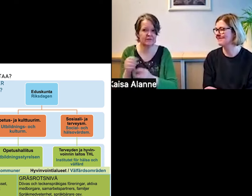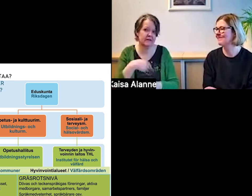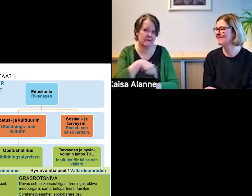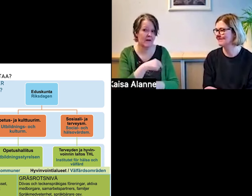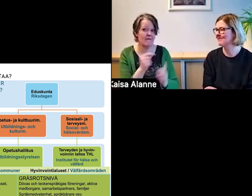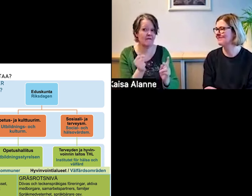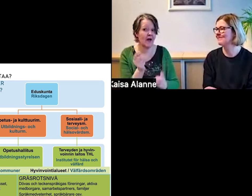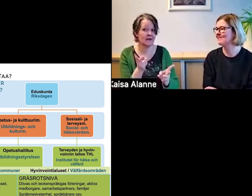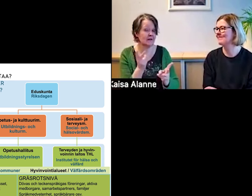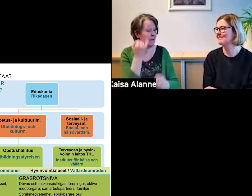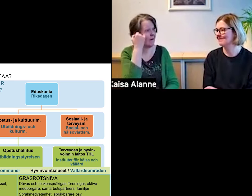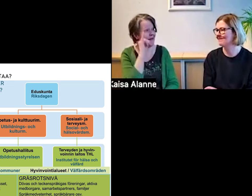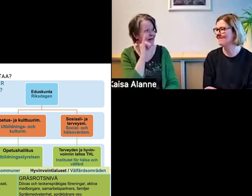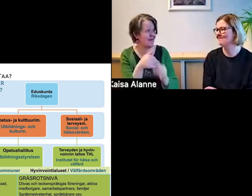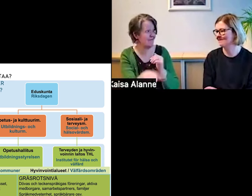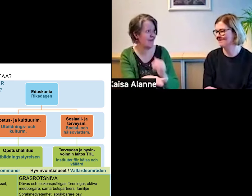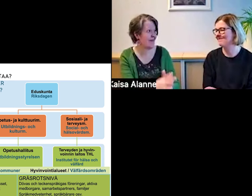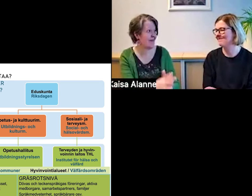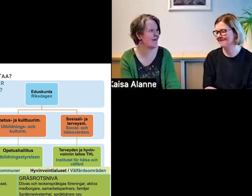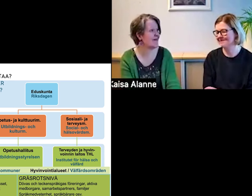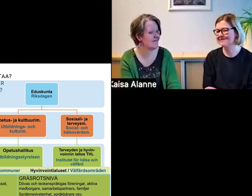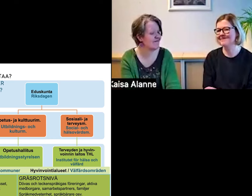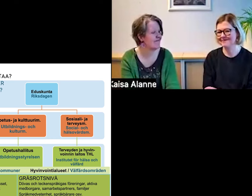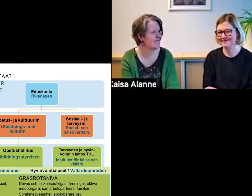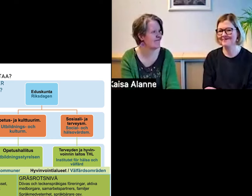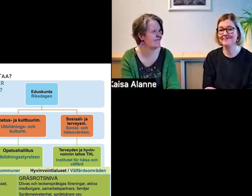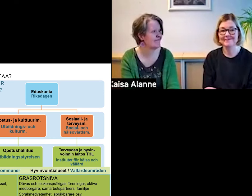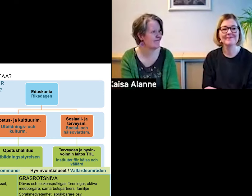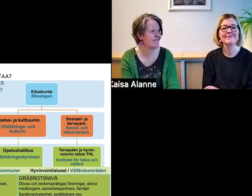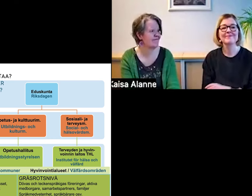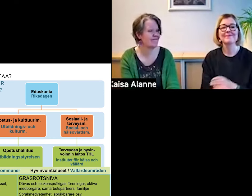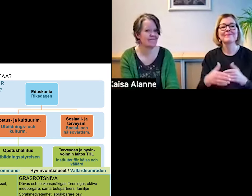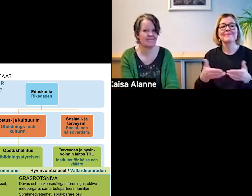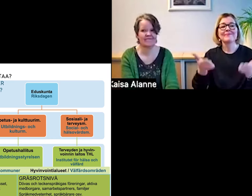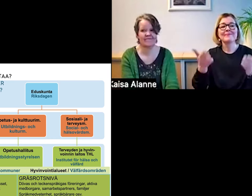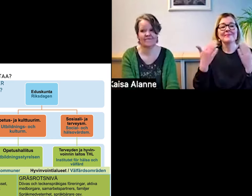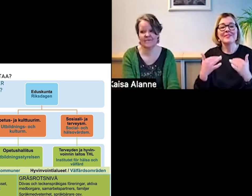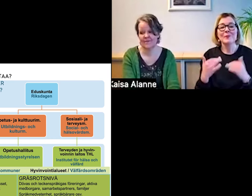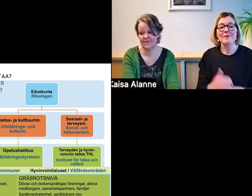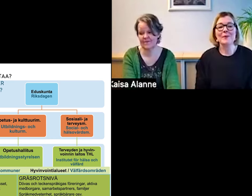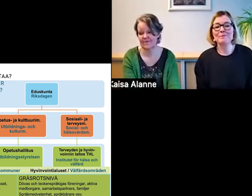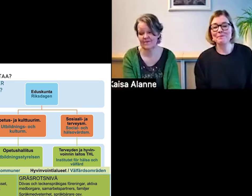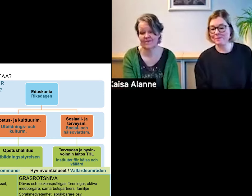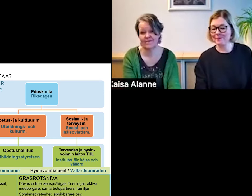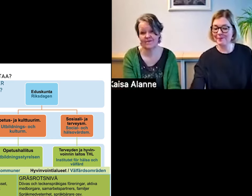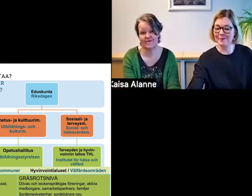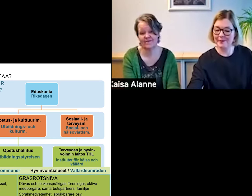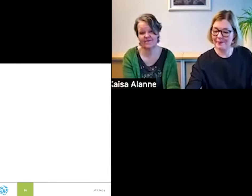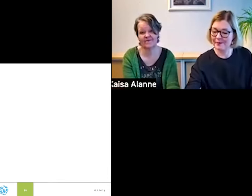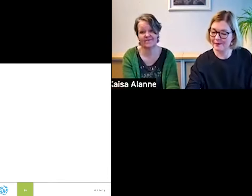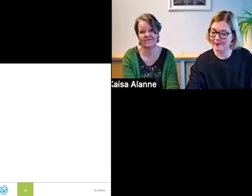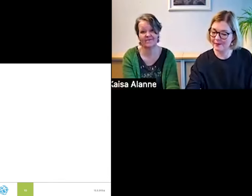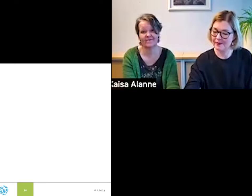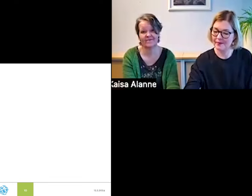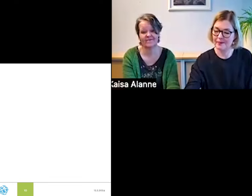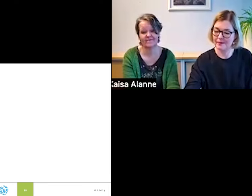tarvitaan siemeniä. Ja tämä on vähän sama idea, mitä tämä meidän liiton kielten elvytysten työryhmä nyt